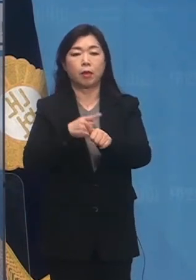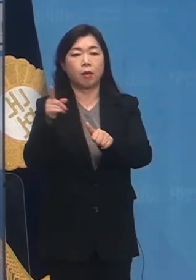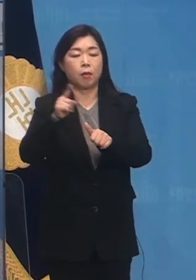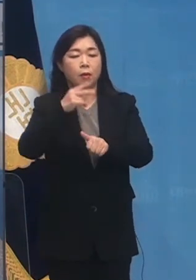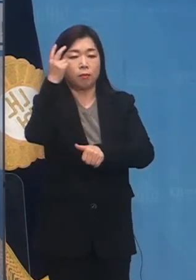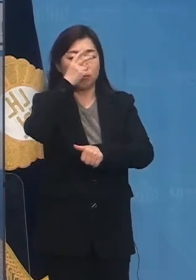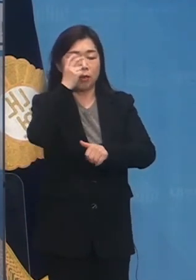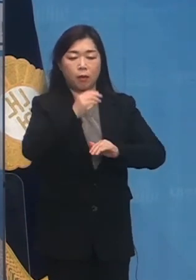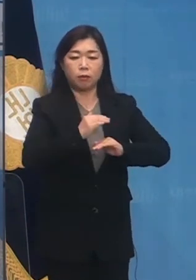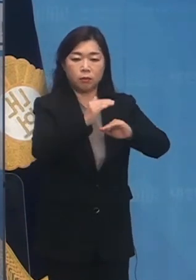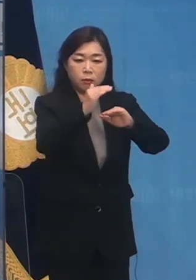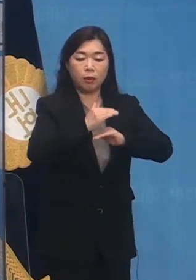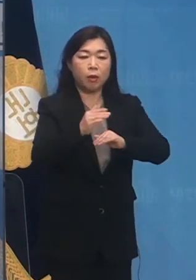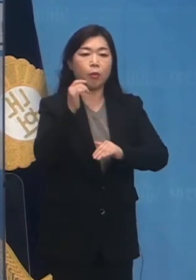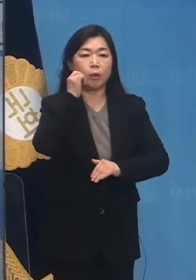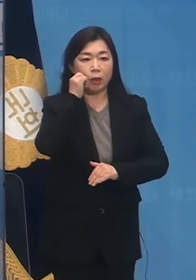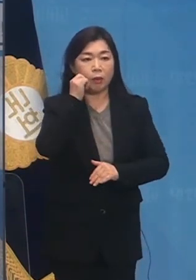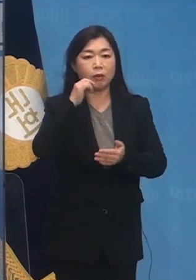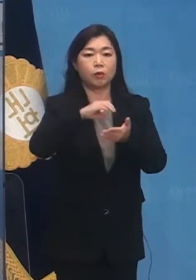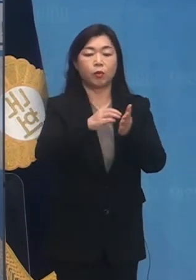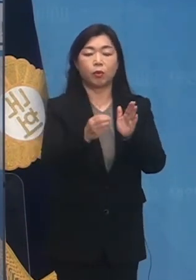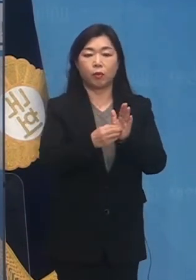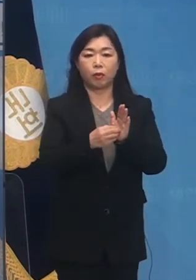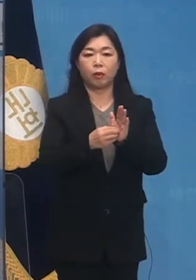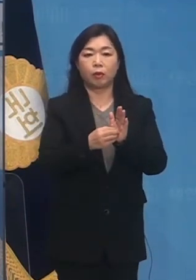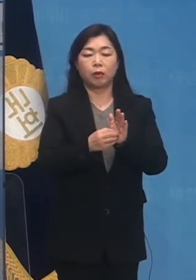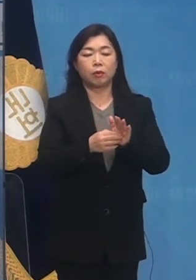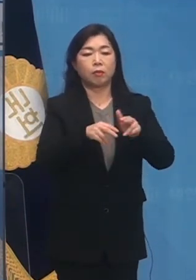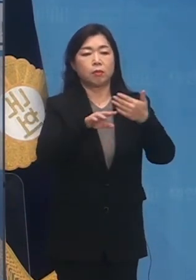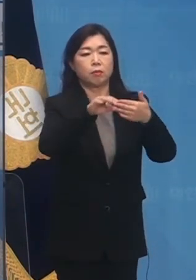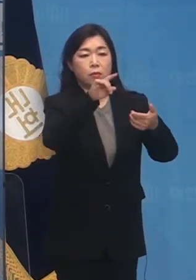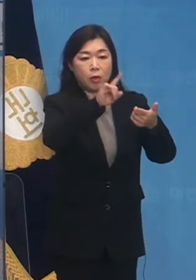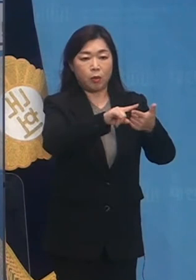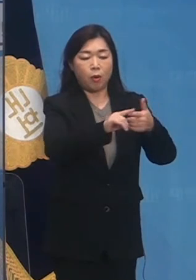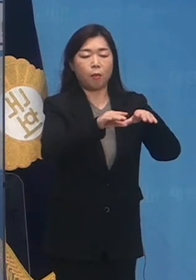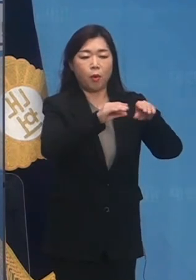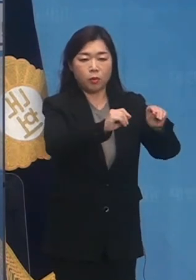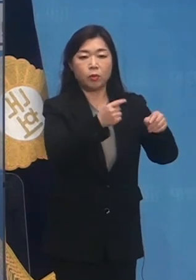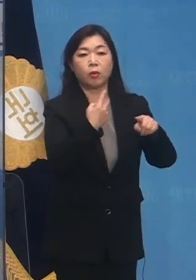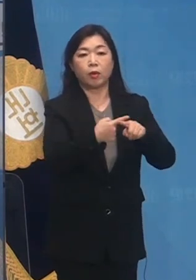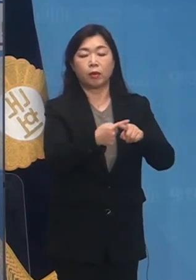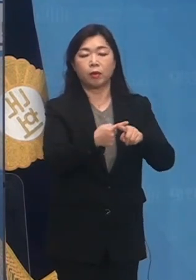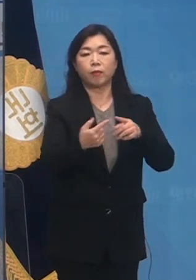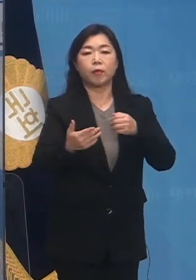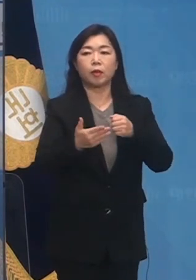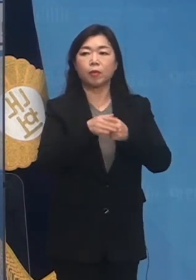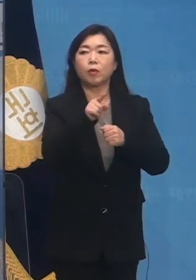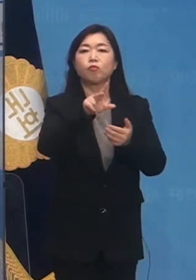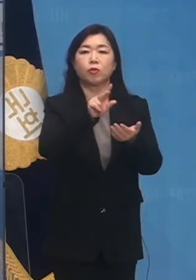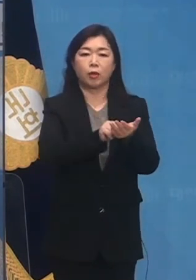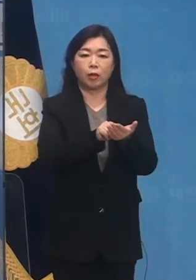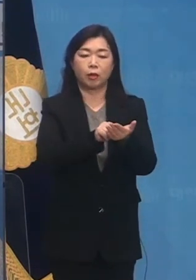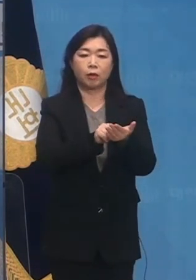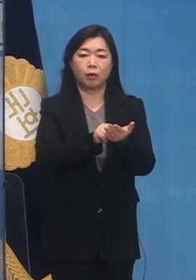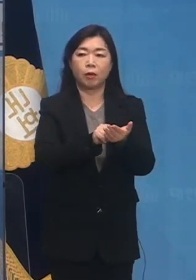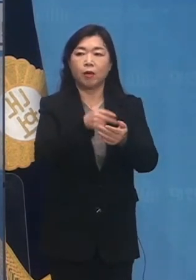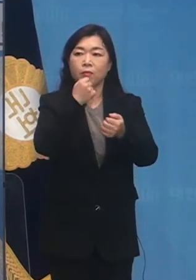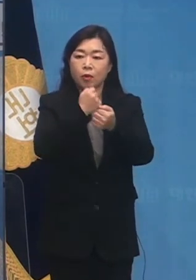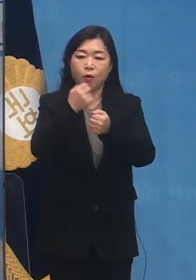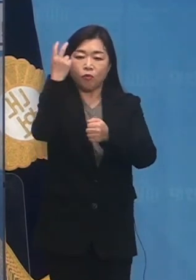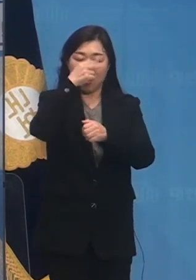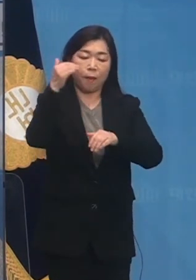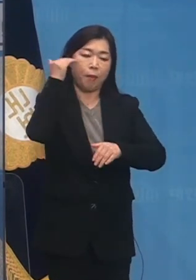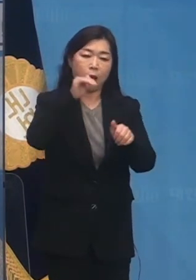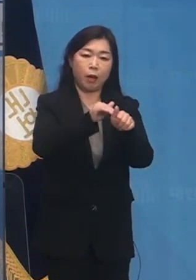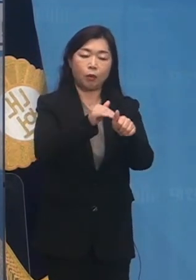아무런 수사 진척을 진행을 할 수 없는 채 멈춰서 있었던 것입니다. 이러한 부분이 바로 고의적인 수사